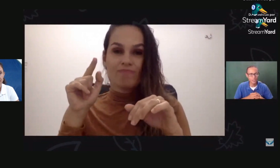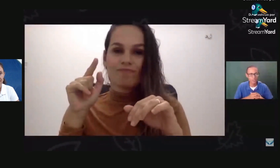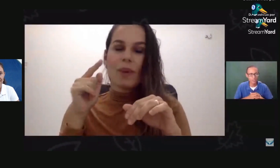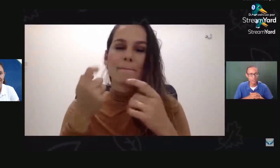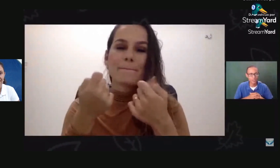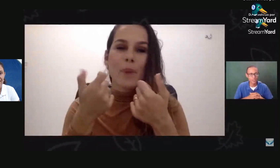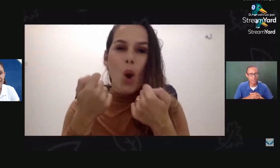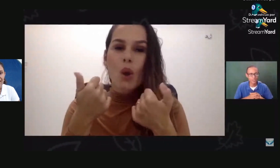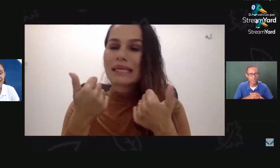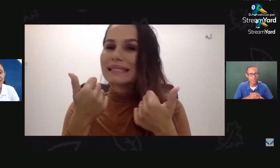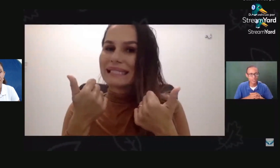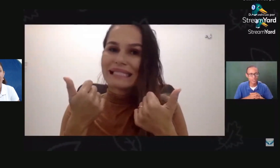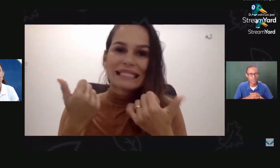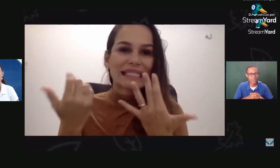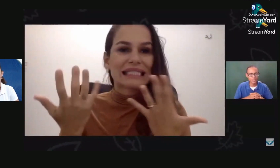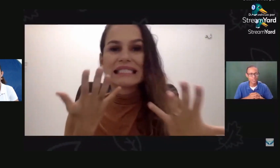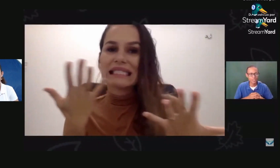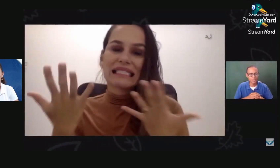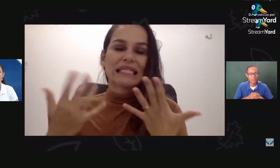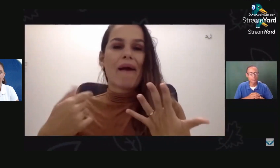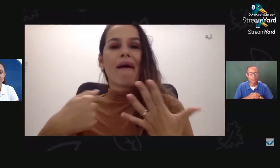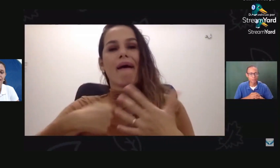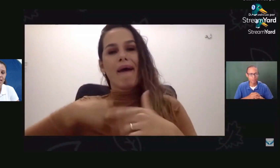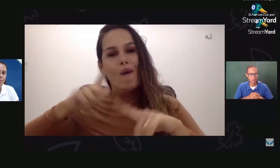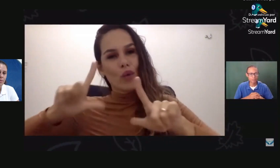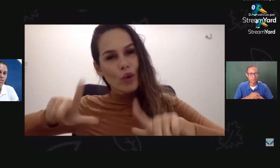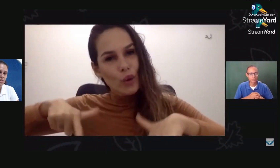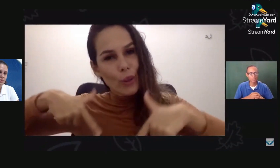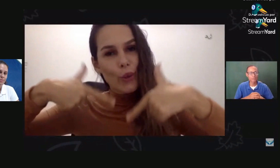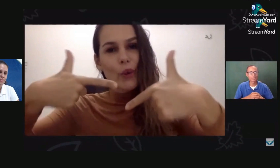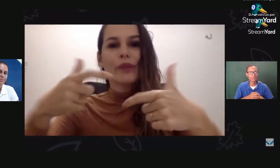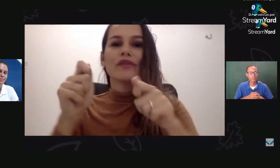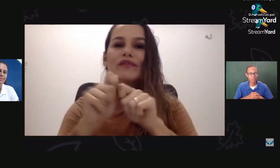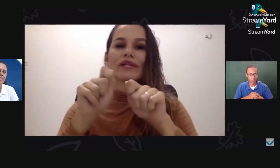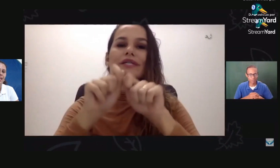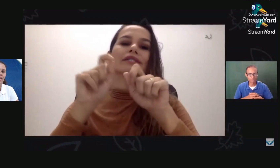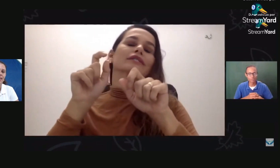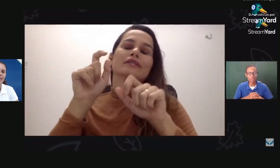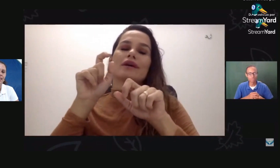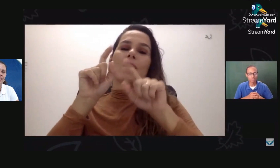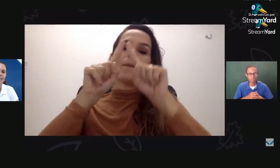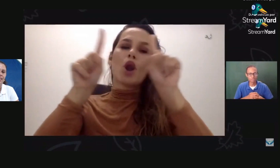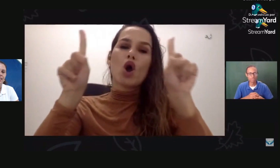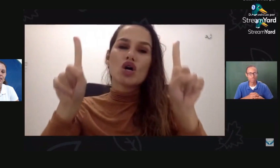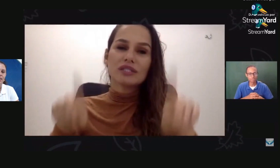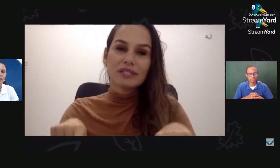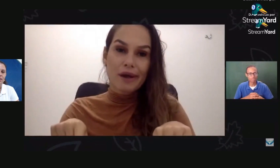Perdão. Então, havia muito pouco intérprete,